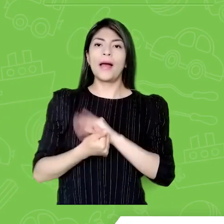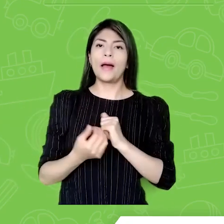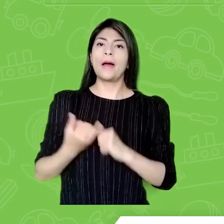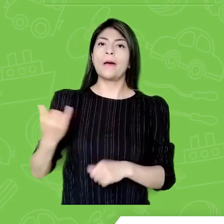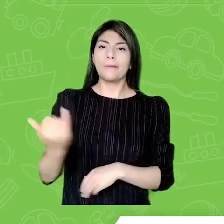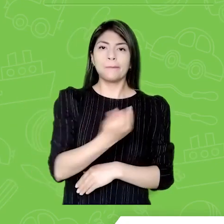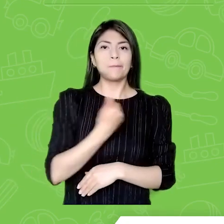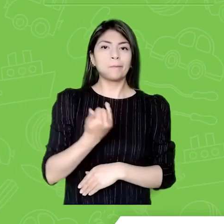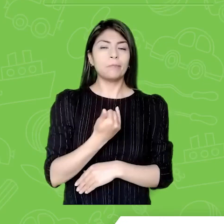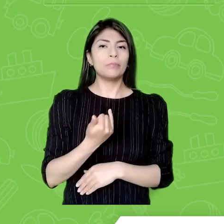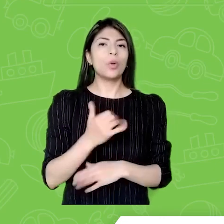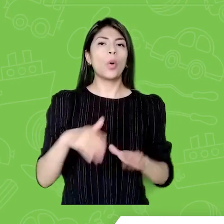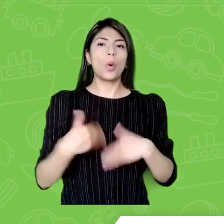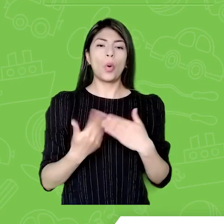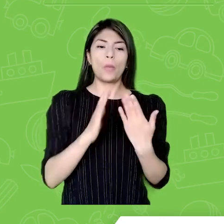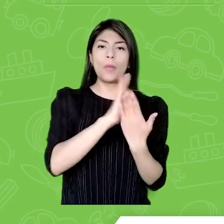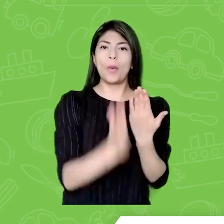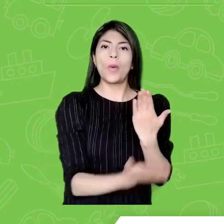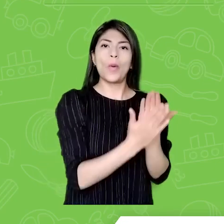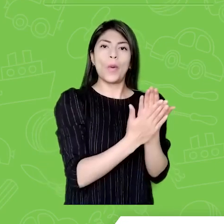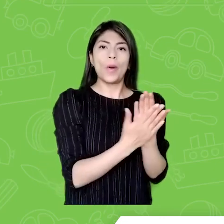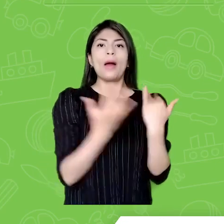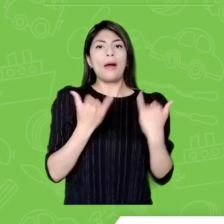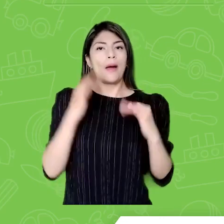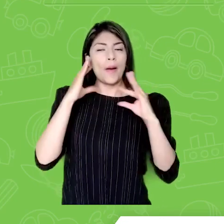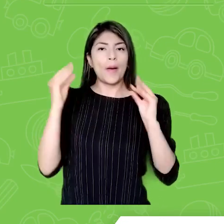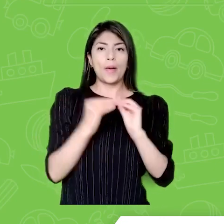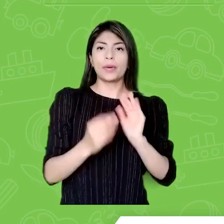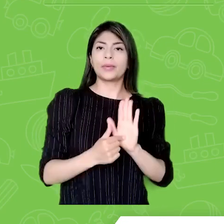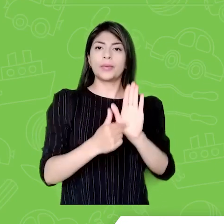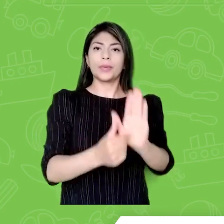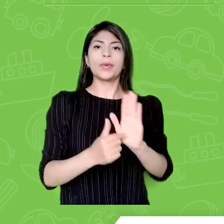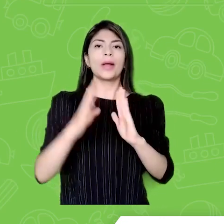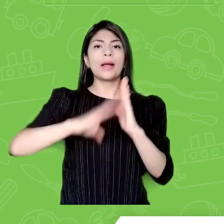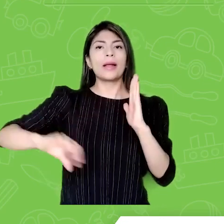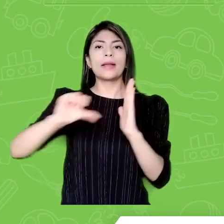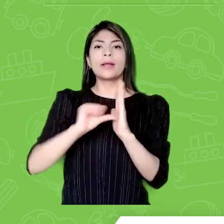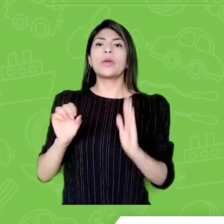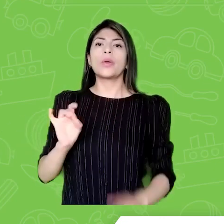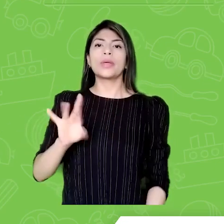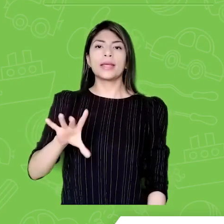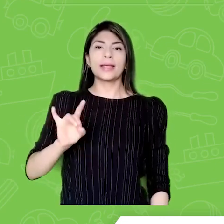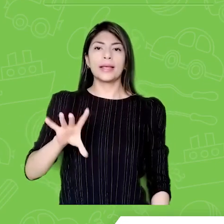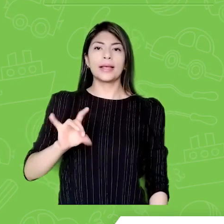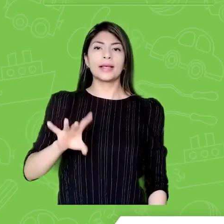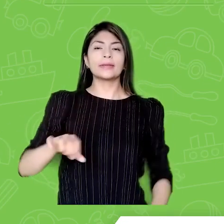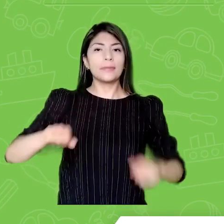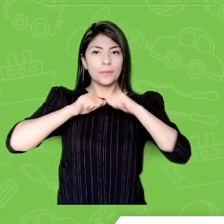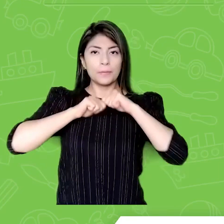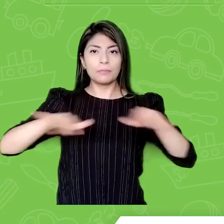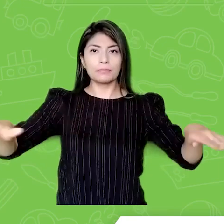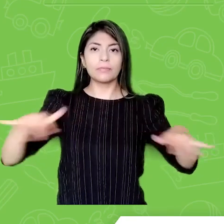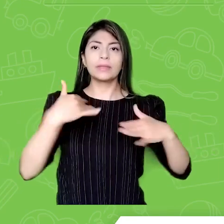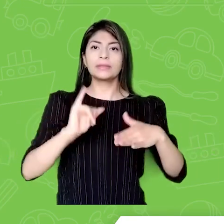técnicas establecidas en los correspondientes apartes del anexo del presente acuerdo. Artículo 15. Publicación de resultados